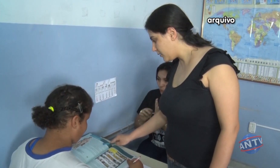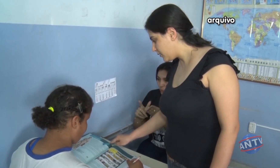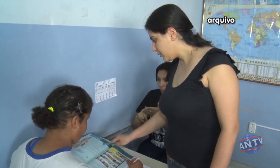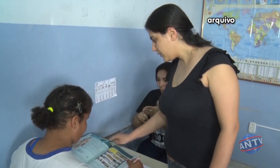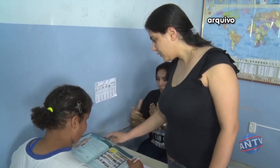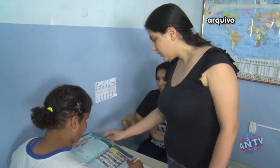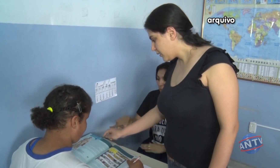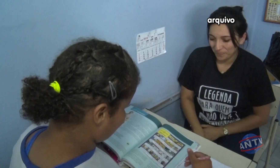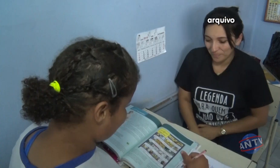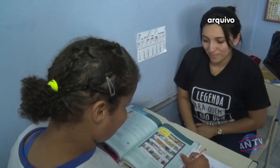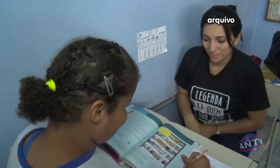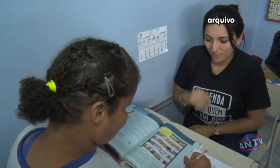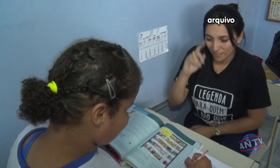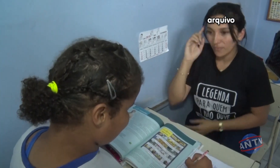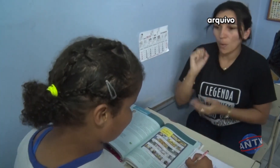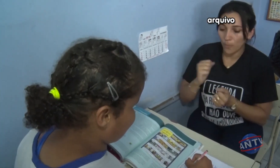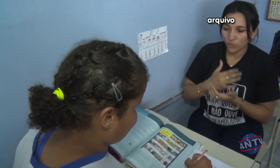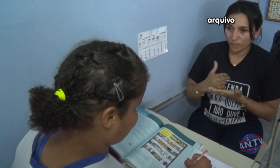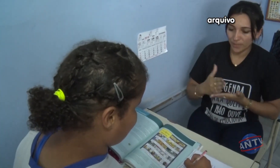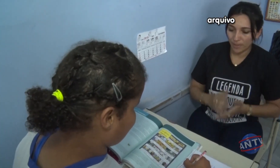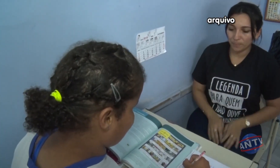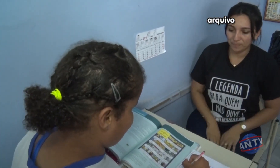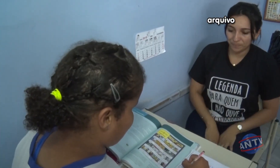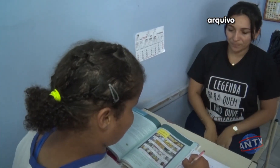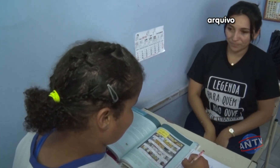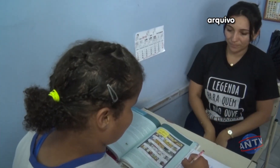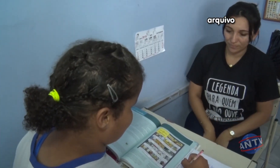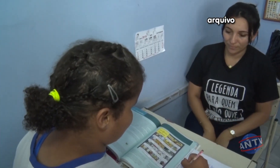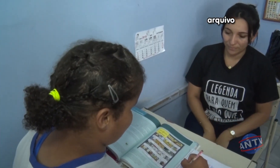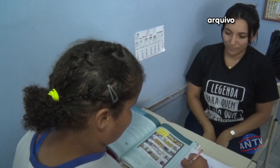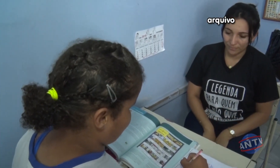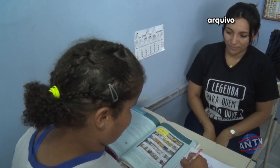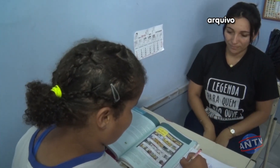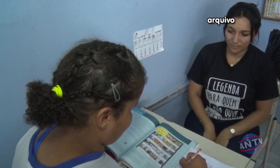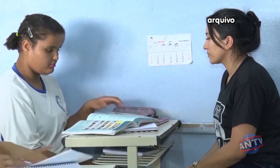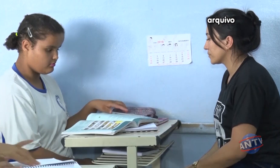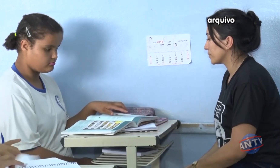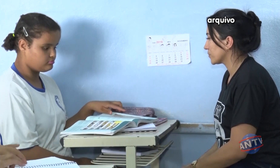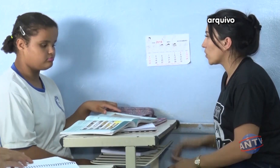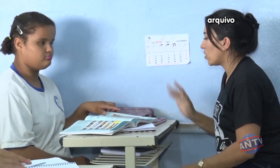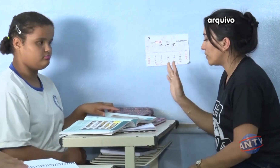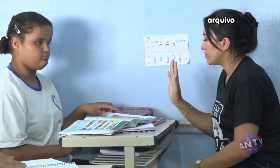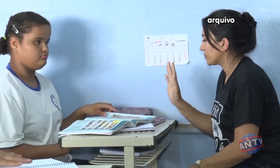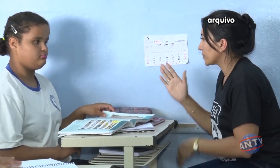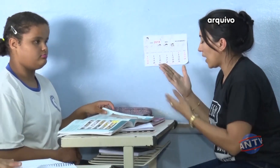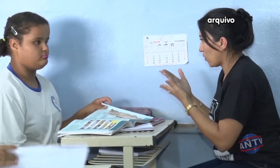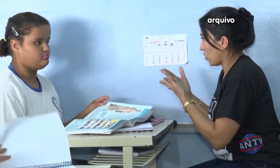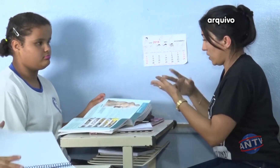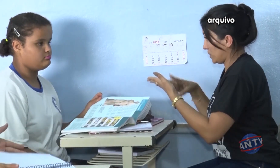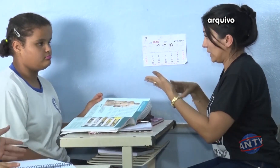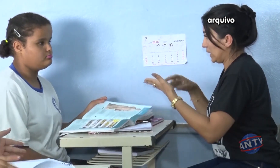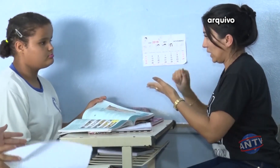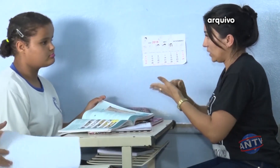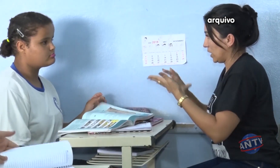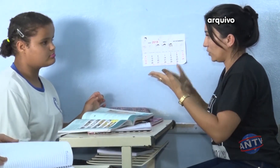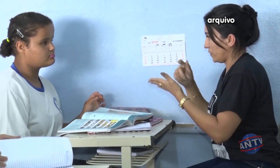8º ano, e a Tatiana está no 2º ano do ensino médio. E o meu trabalho é o trabalho de tradutor e intérprete de